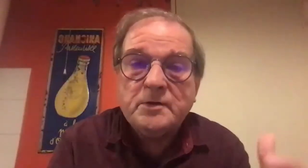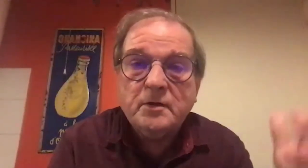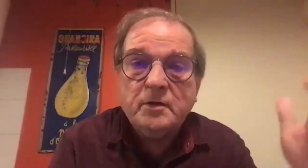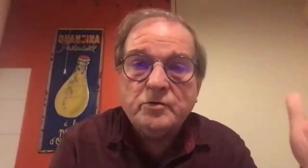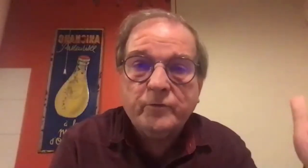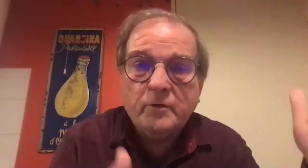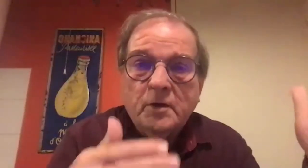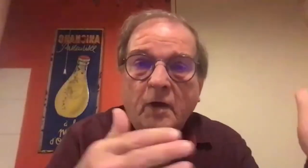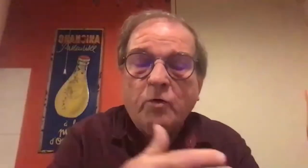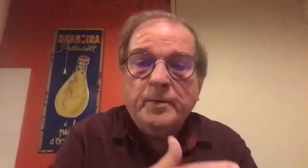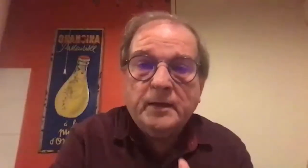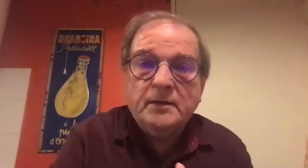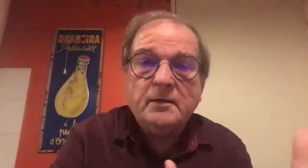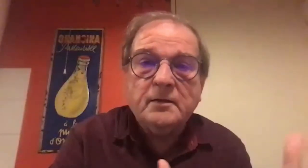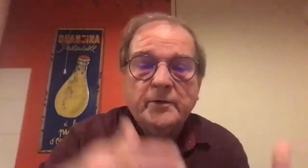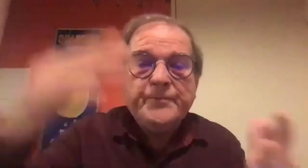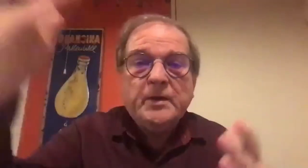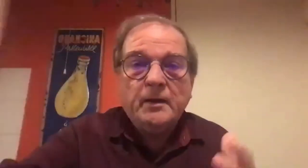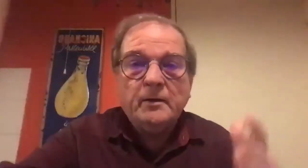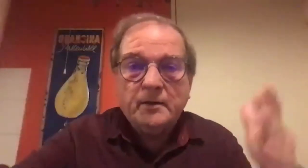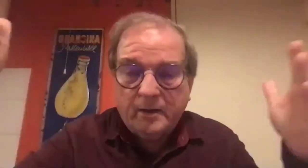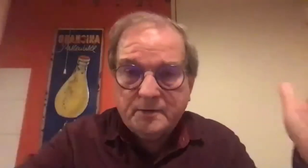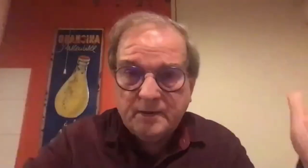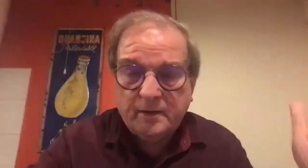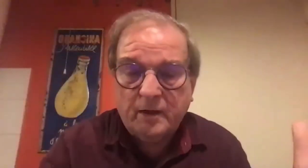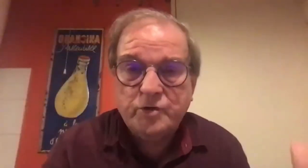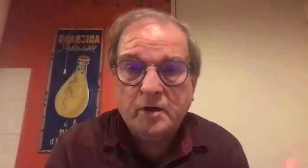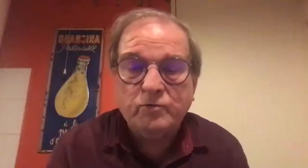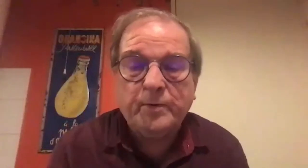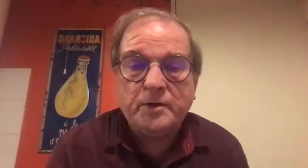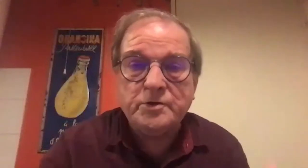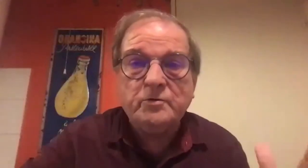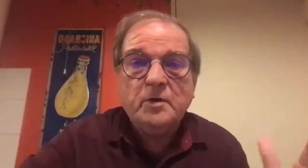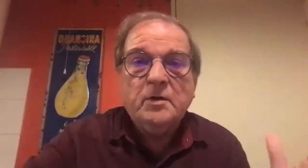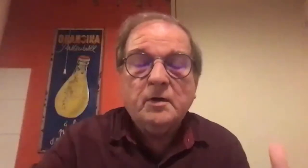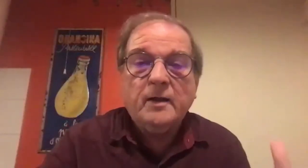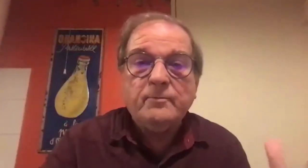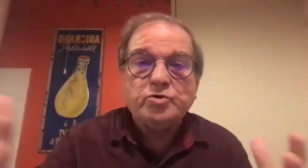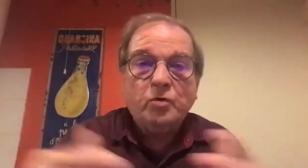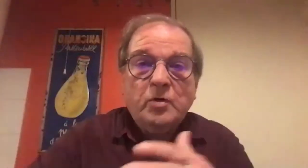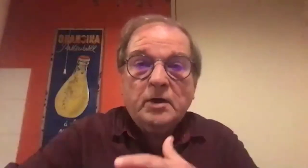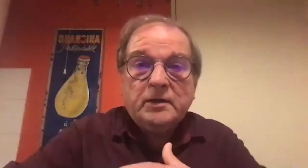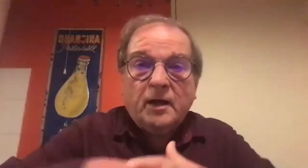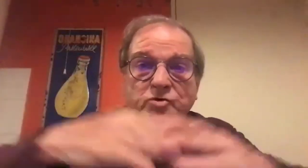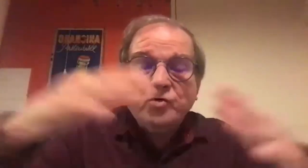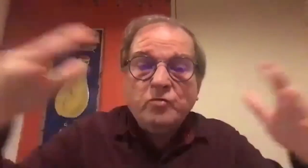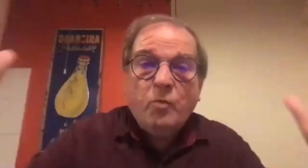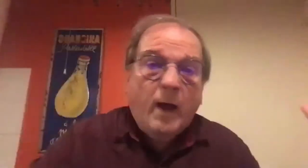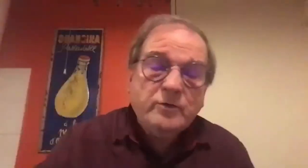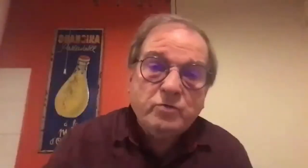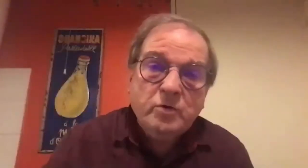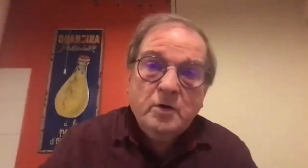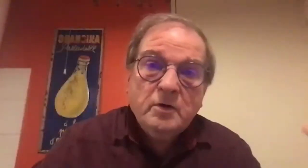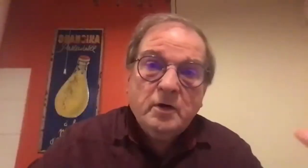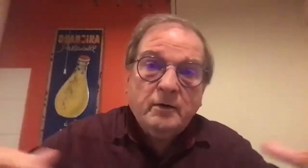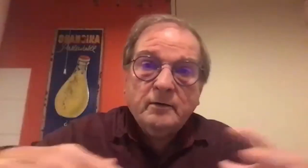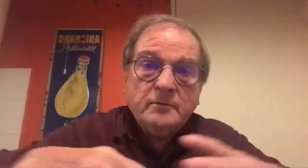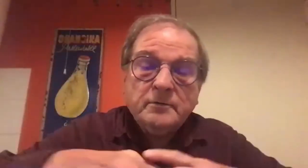comunistas brasileiros, foi o Miranda, né, que era secretário-geral do partido, lá em Moscou, que traçou um